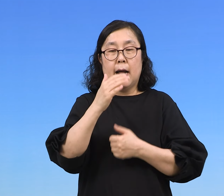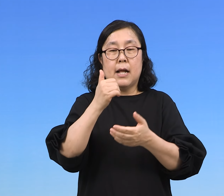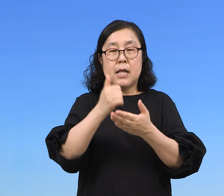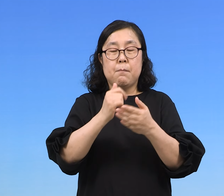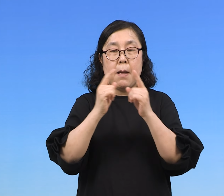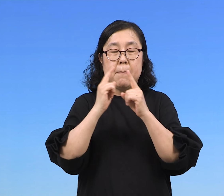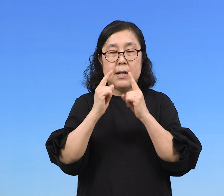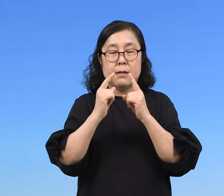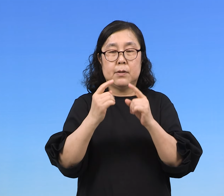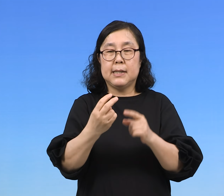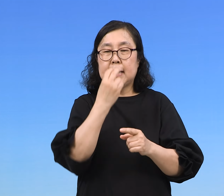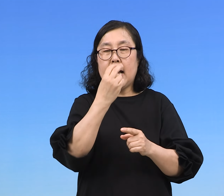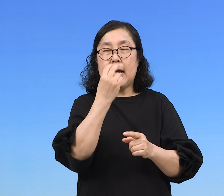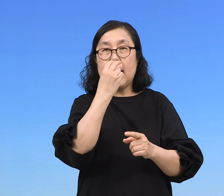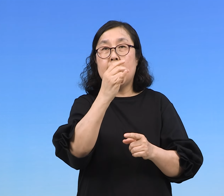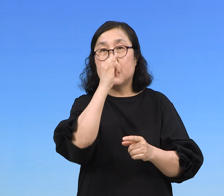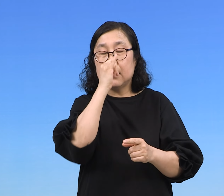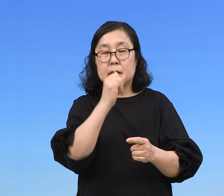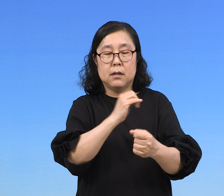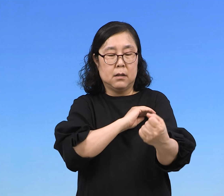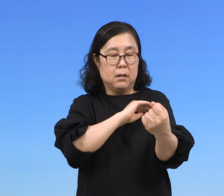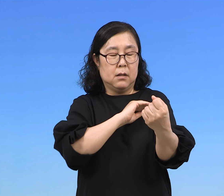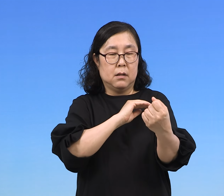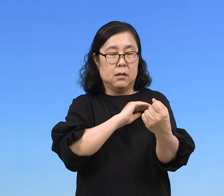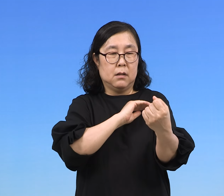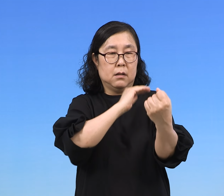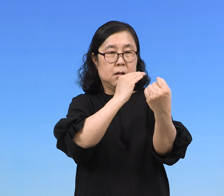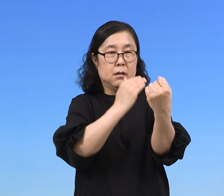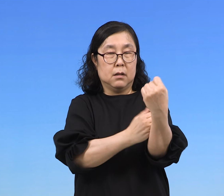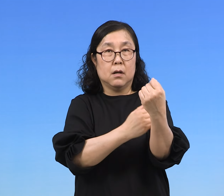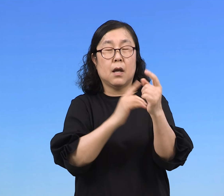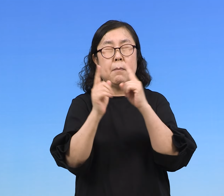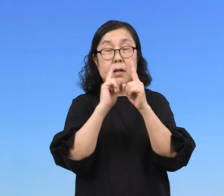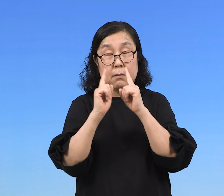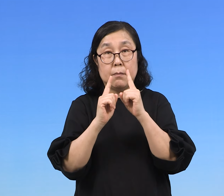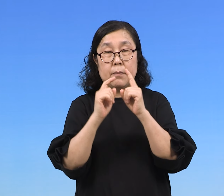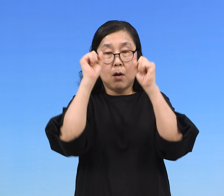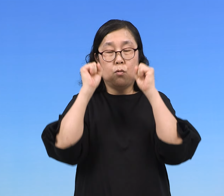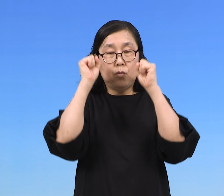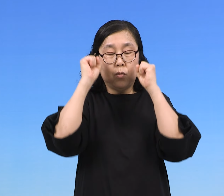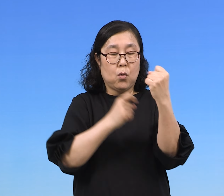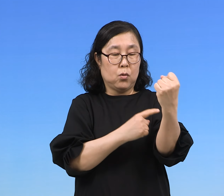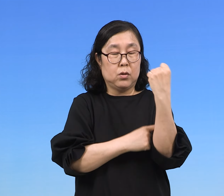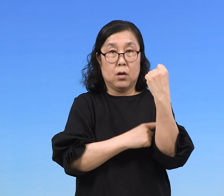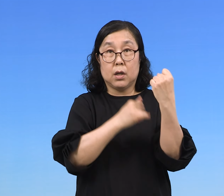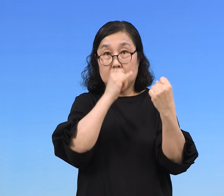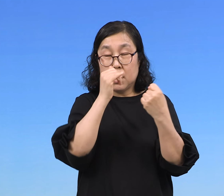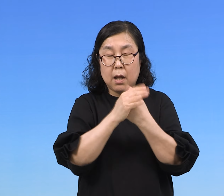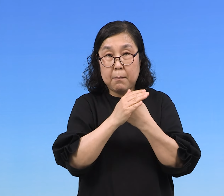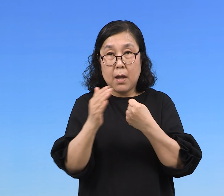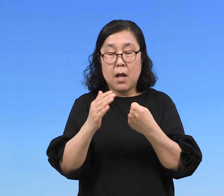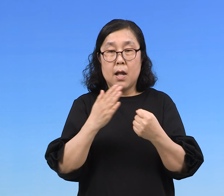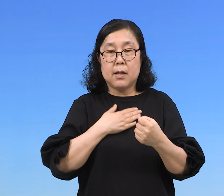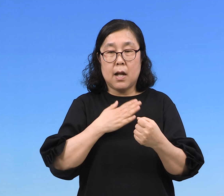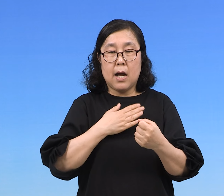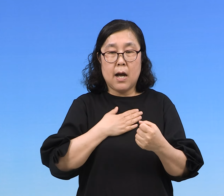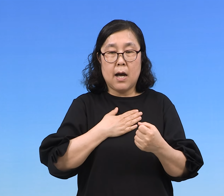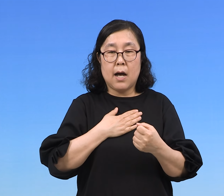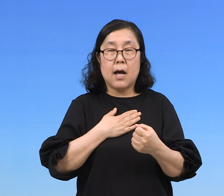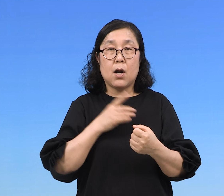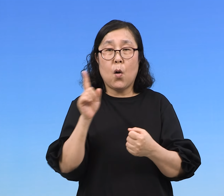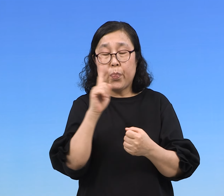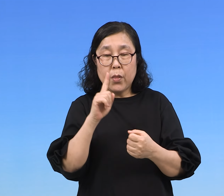말씀은 살아있는 능력의 말씀이에요. 이 하나님의 말씀은 운동력이 있어서 저를 어떤 상황에서도 지치지